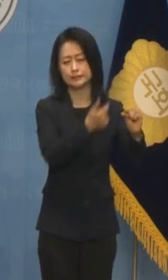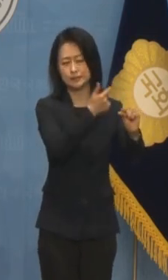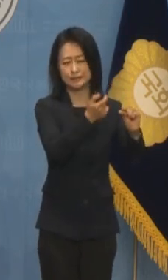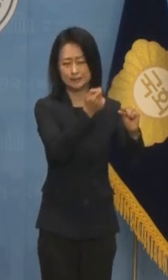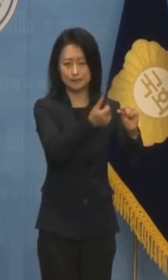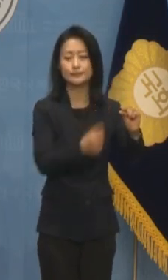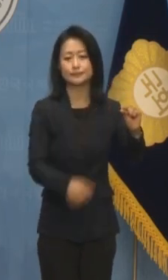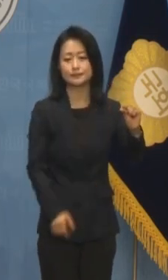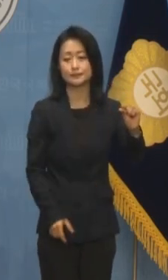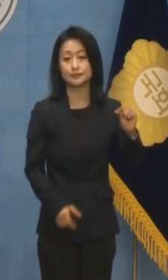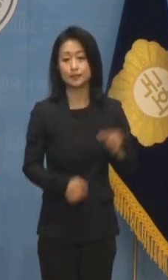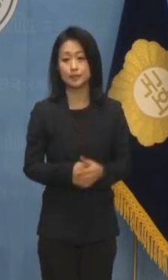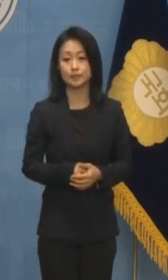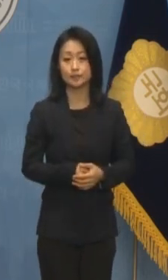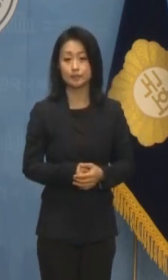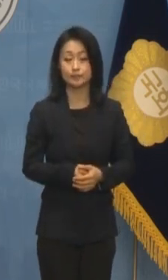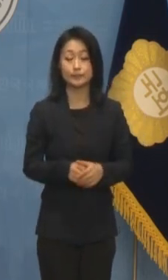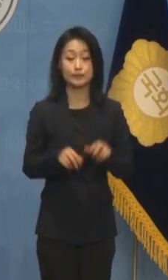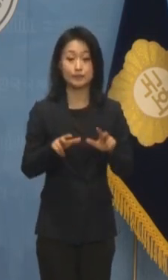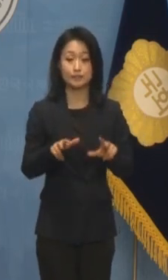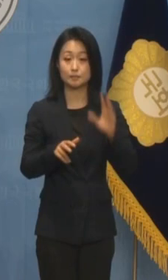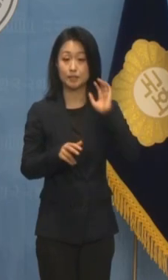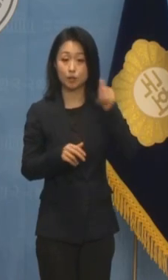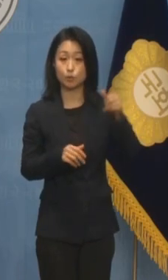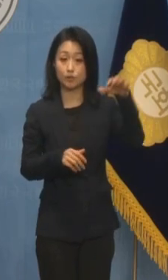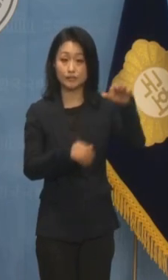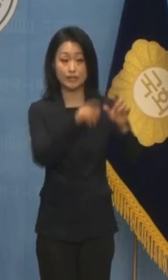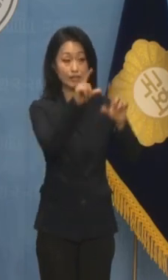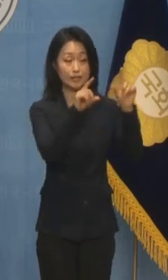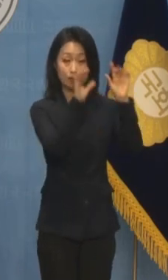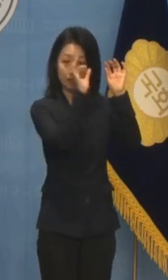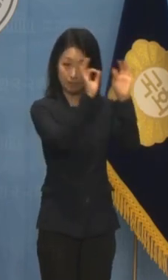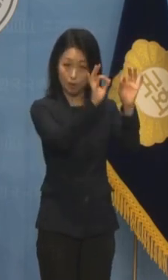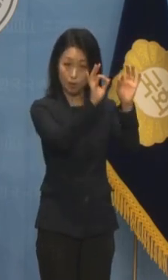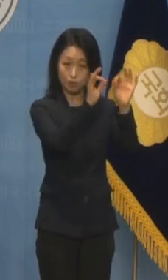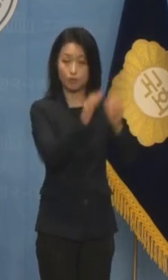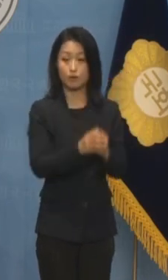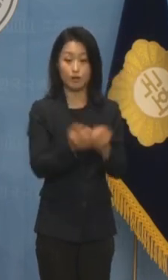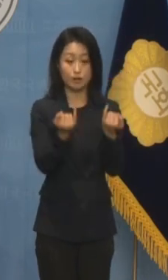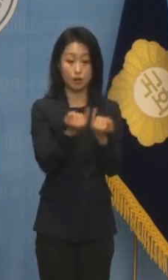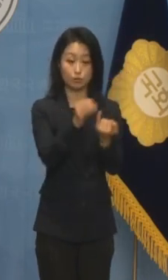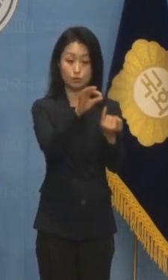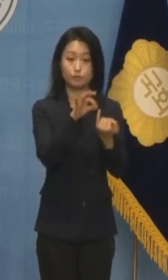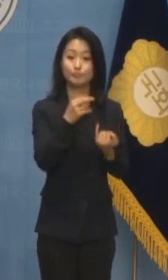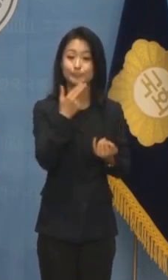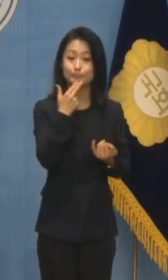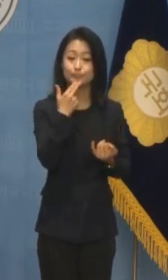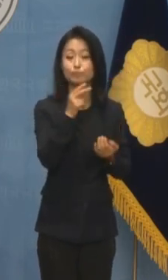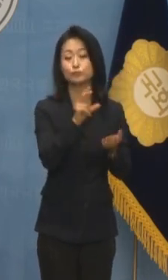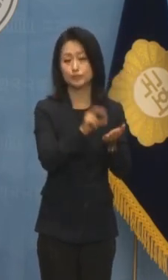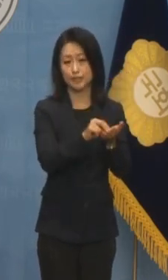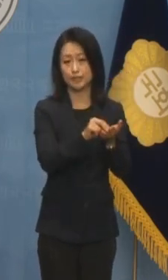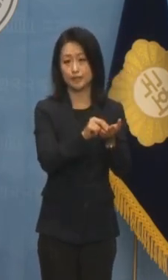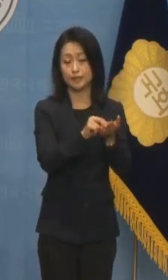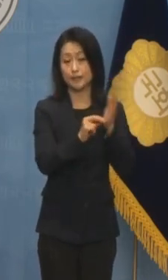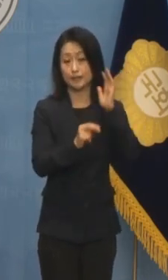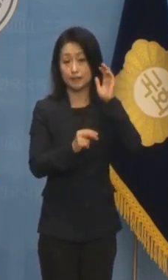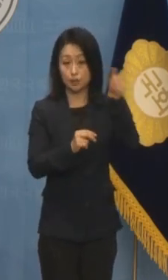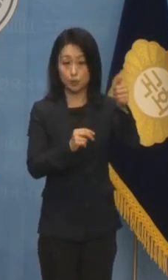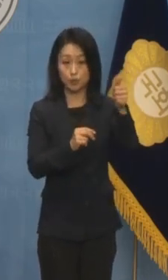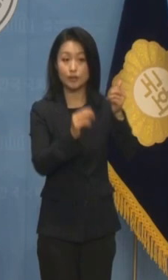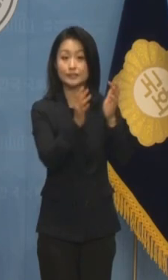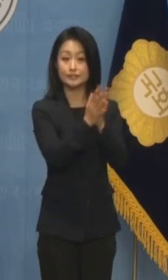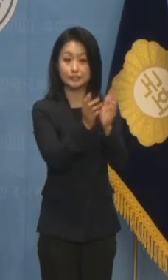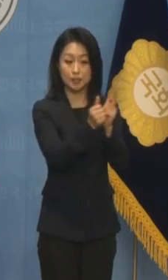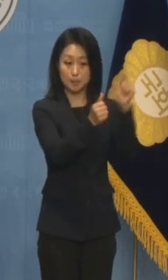낮다는 것입니다. 바로 지금 대통령실의 상황에서부터 그대로 드러나지 않습니까? 대통령이